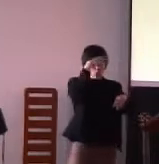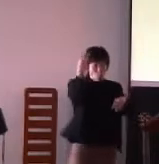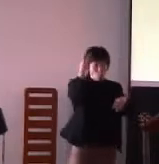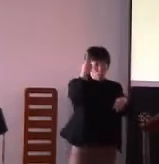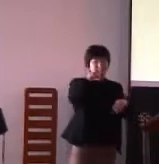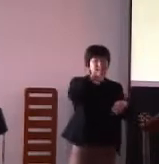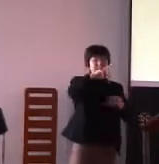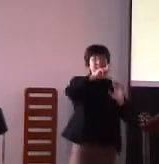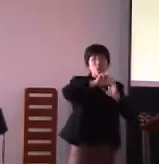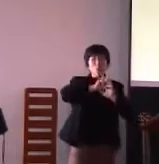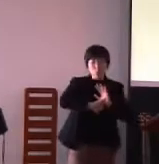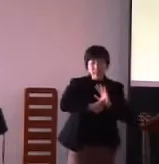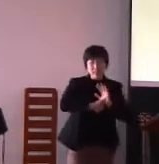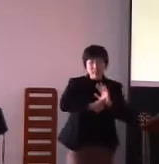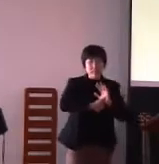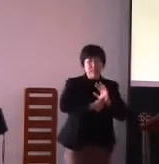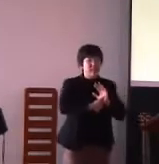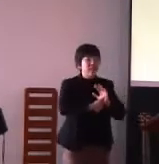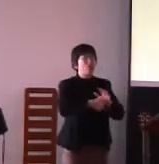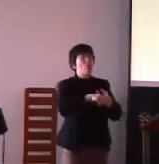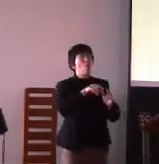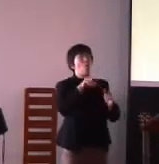県庁舎高校の時、